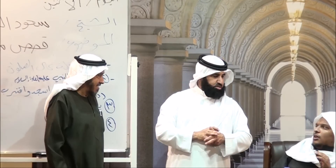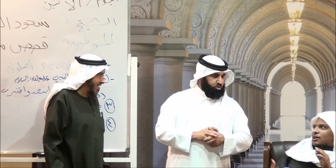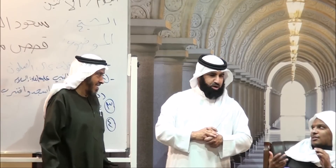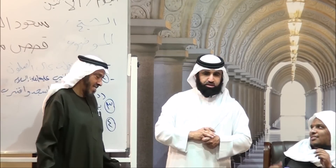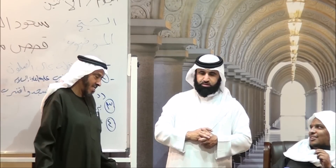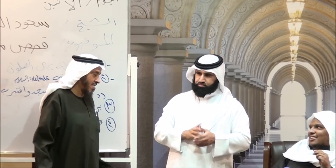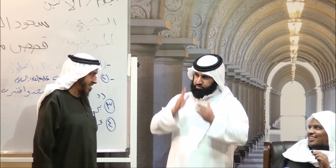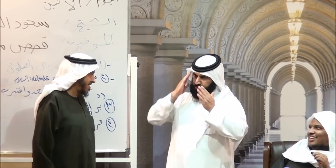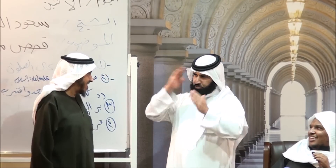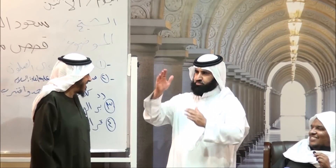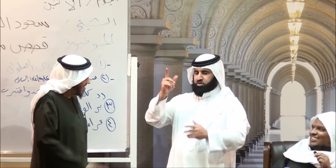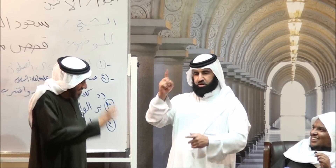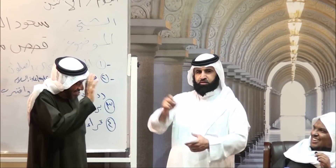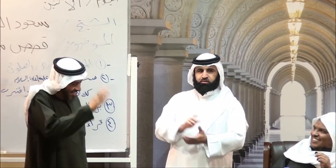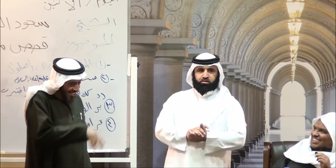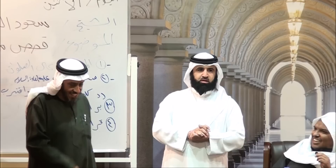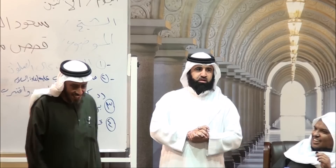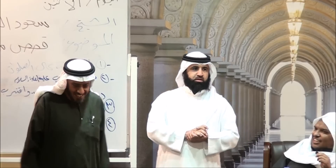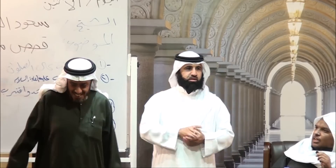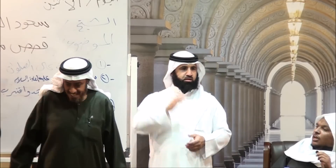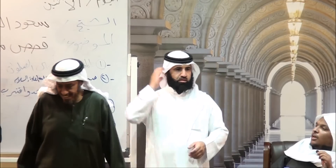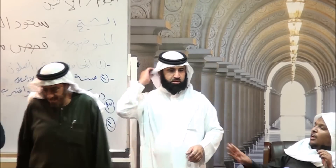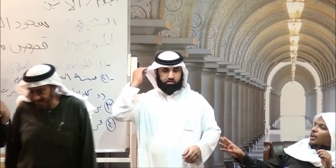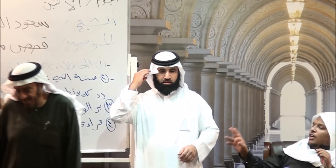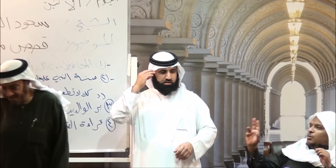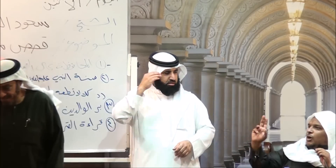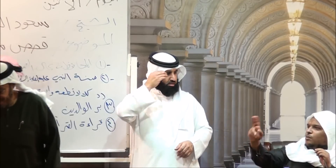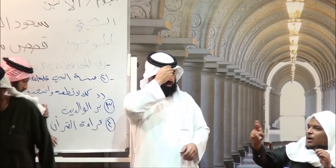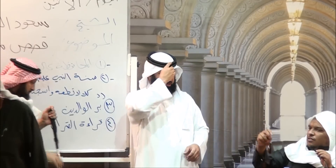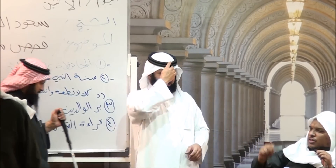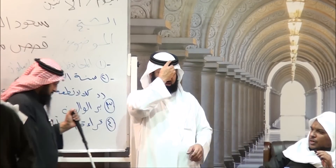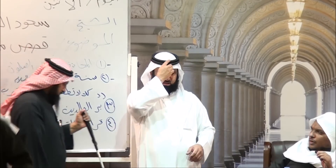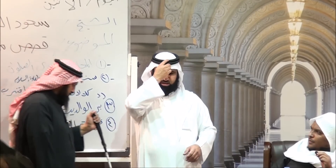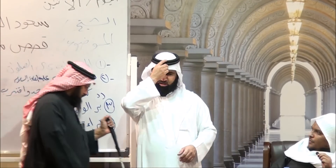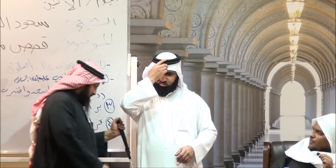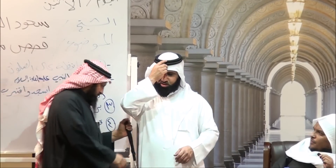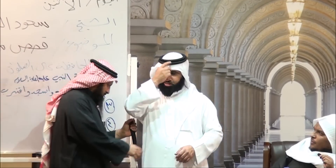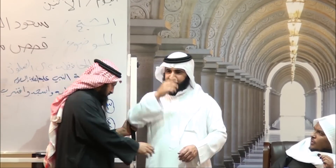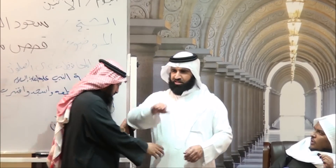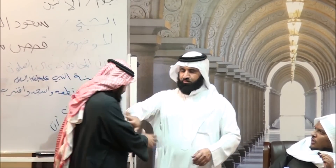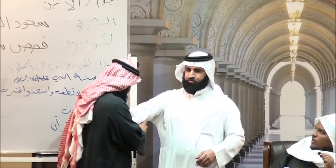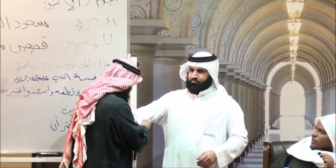ما شاء الله جزاك الله خير ما شاء الله ما شاء الله. قل له الله يجمعكم به في الجنة.